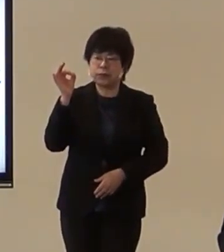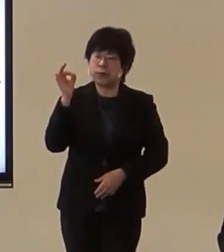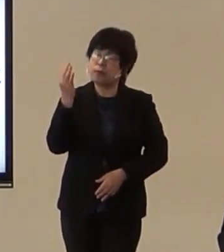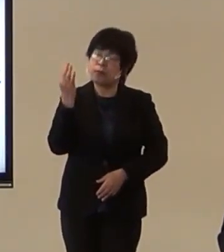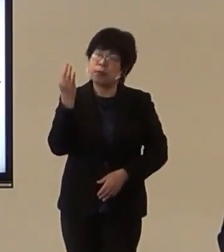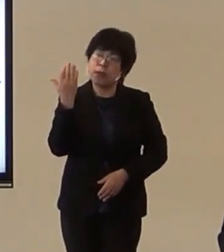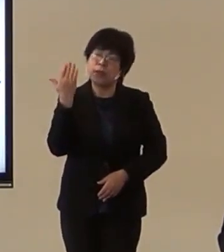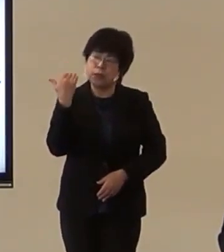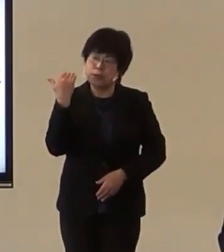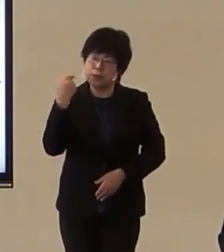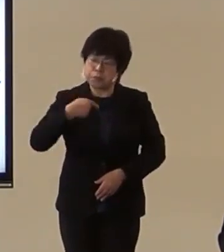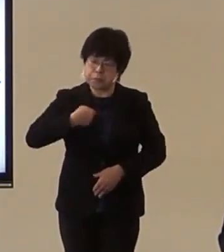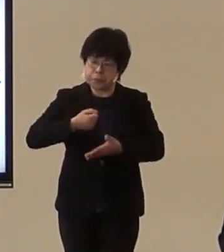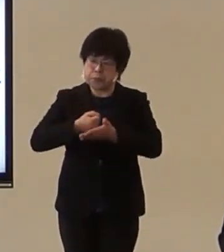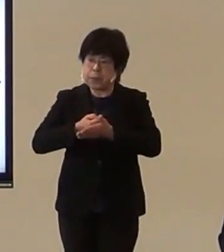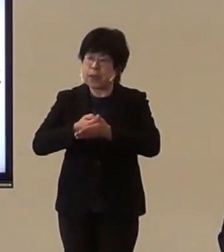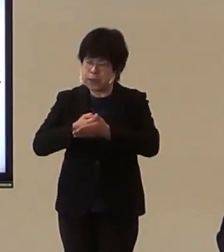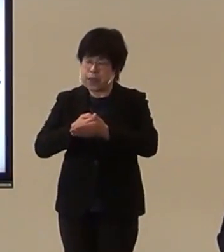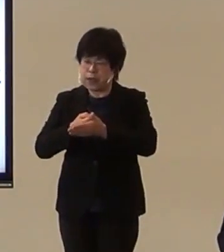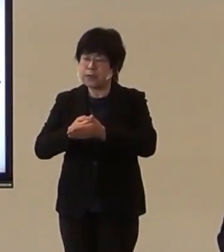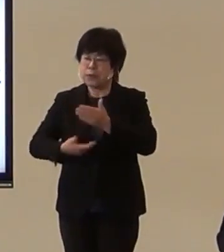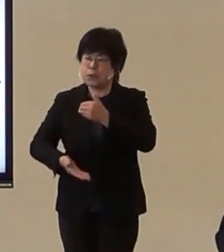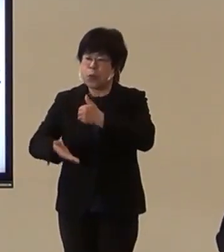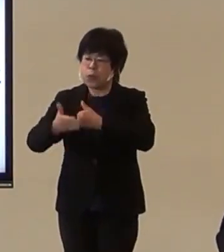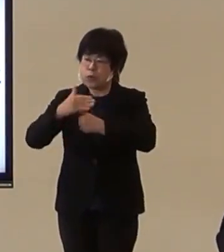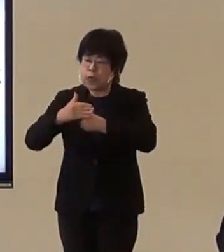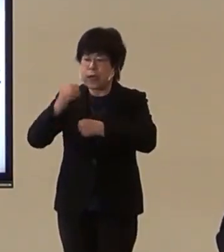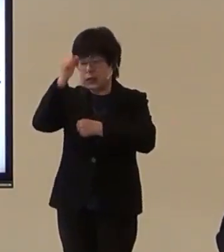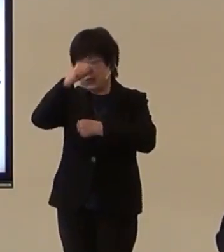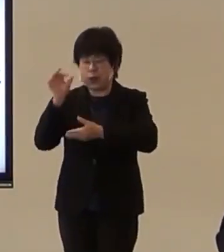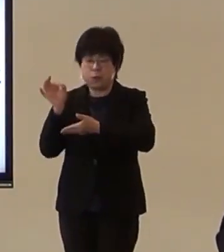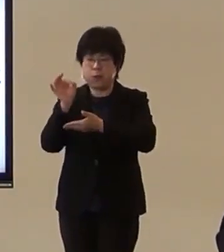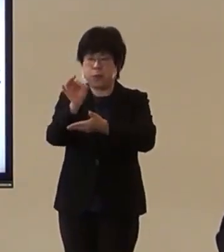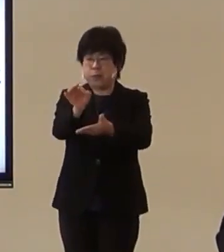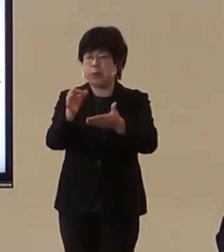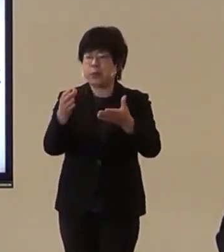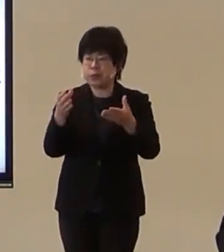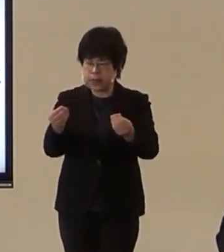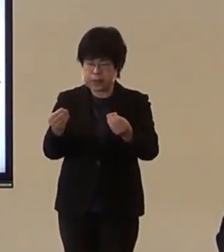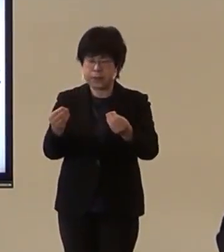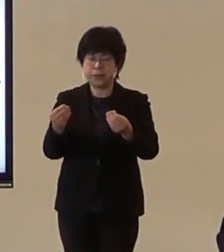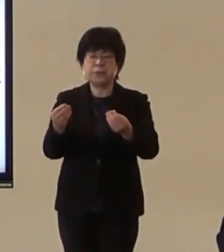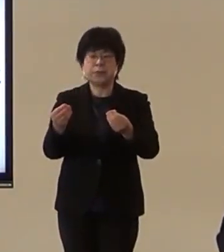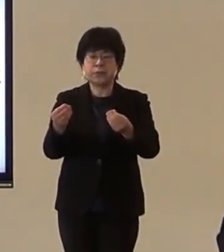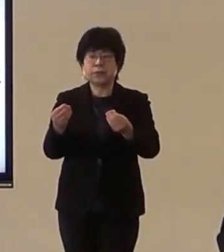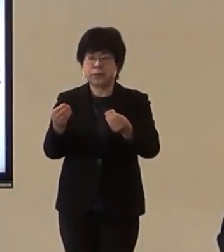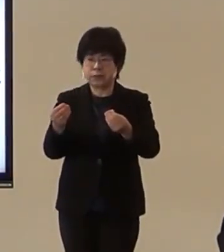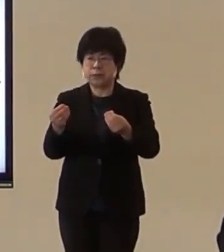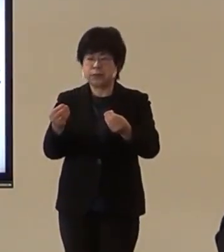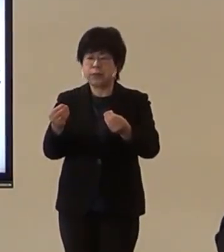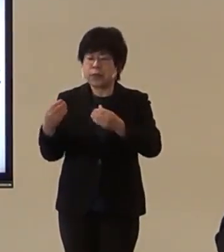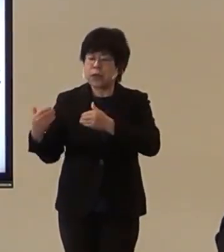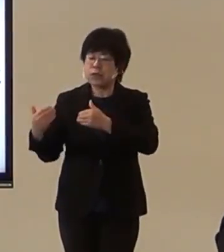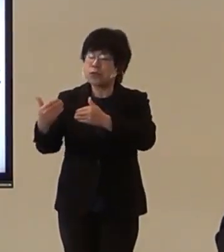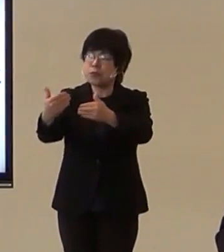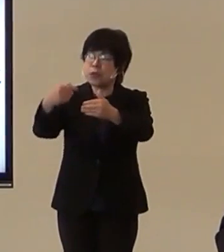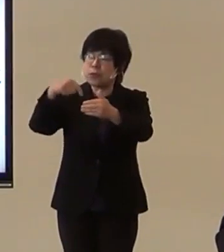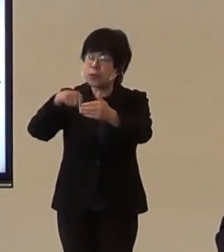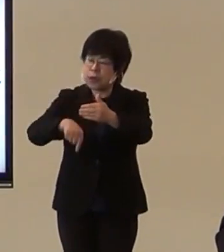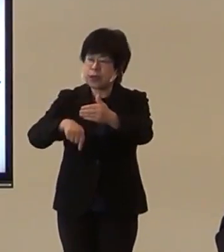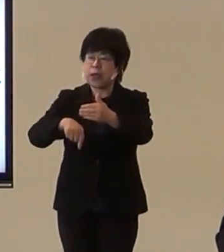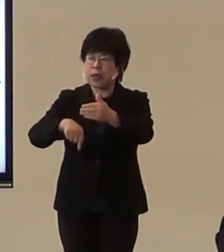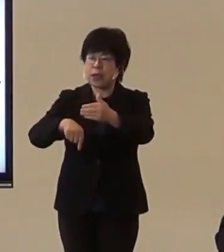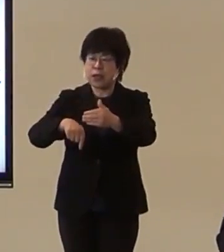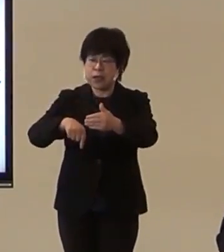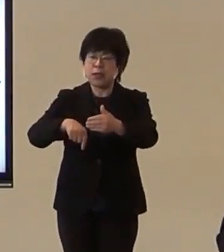先月処分でですね、補正予算を計上したところでもあります。その中で私どもが準備を進める中でですね、走り出している中、